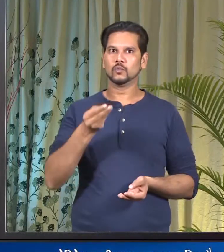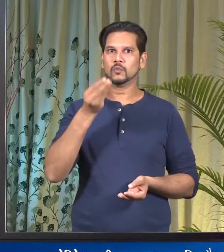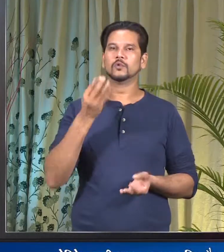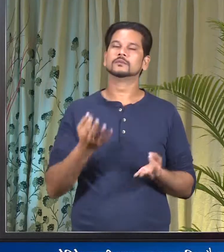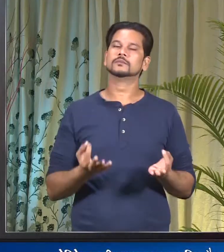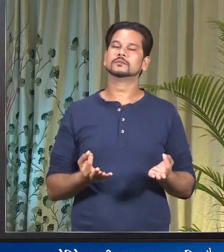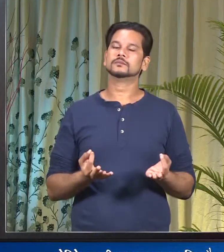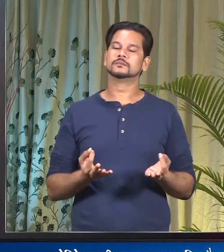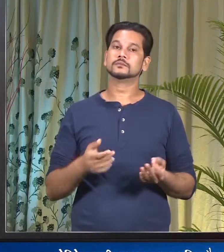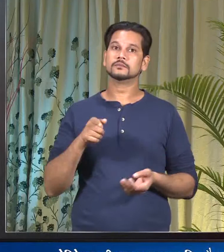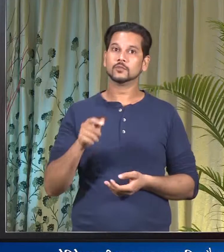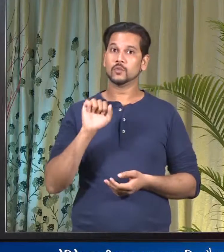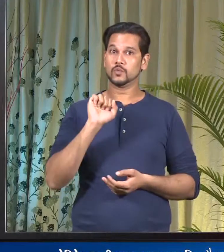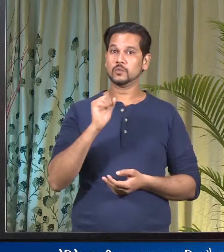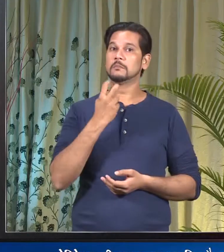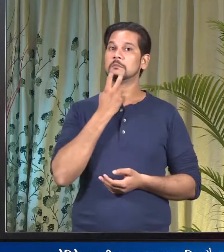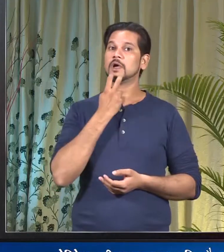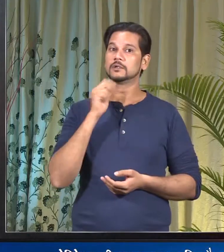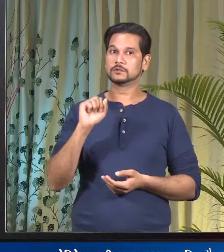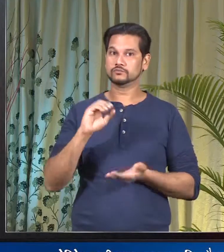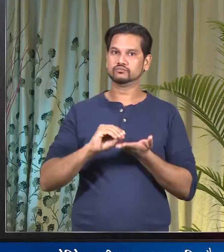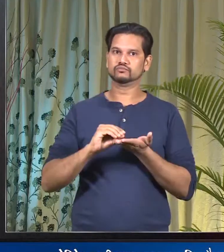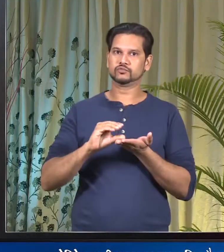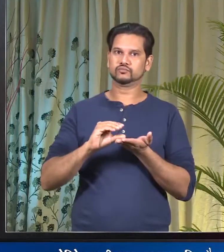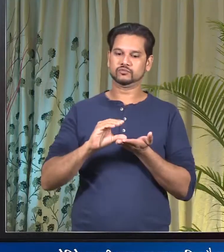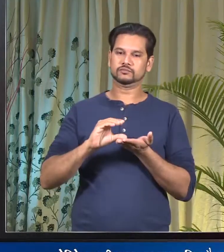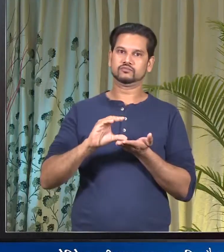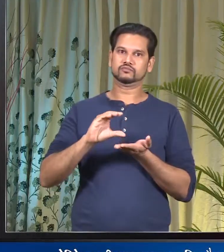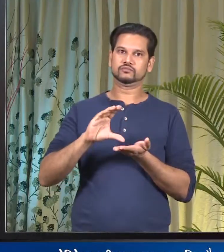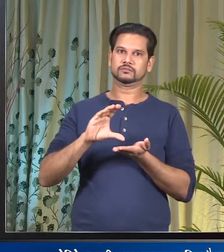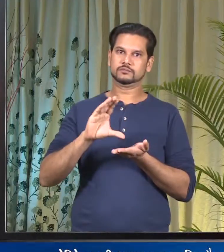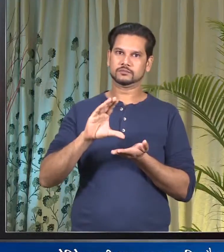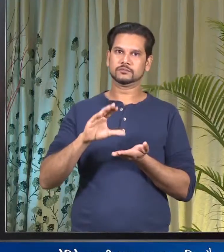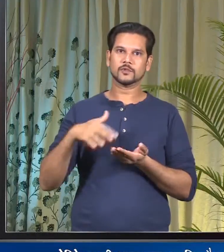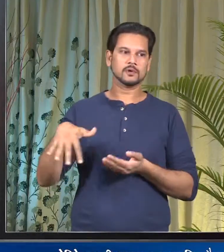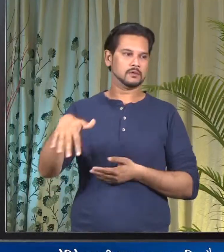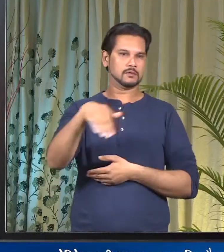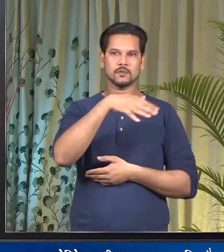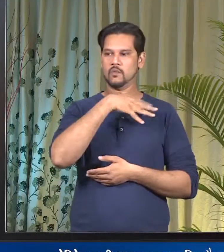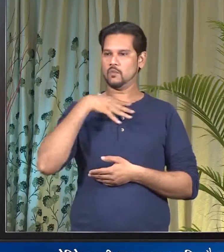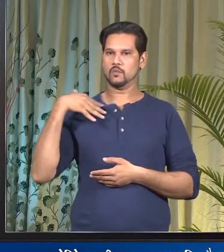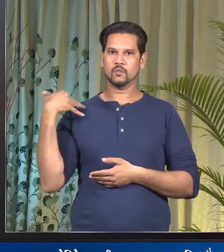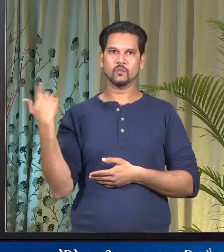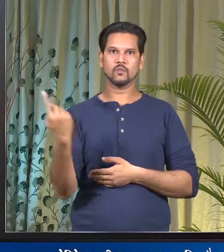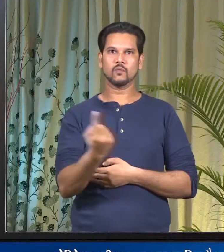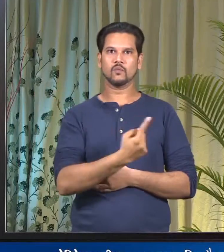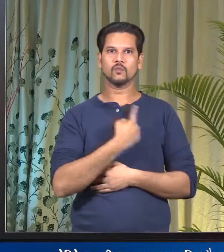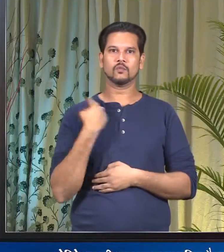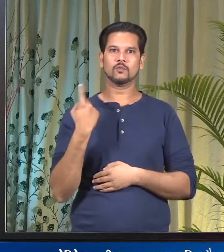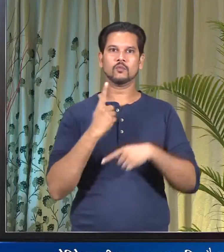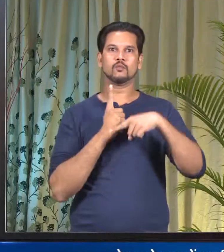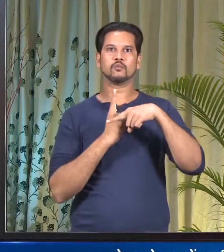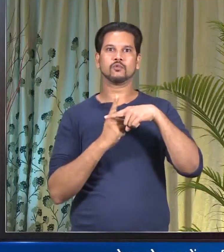उसकी बैटरी चार्ज होती है उसके आसपस एक पॉजिटिव एनर्जी लेवल उसका बढ़ता है